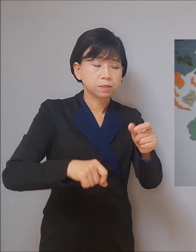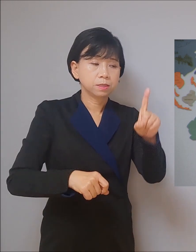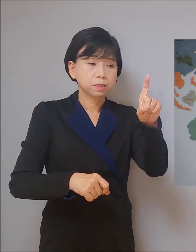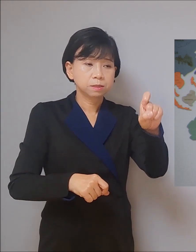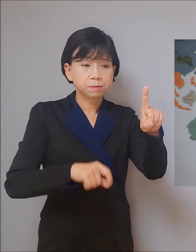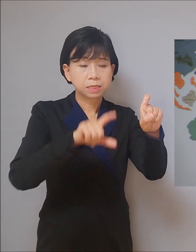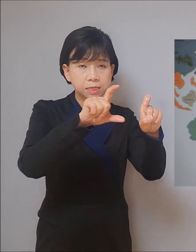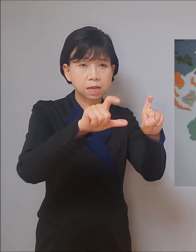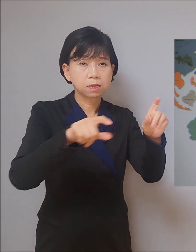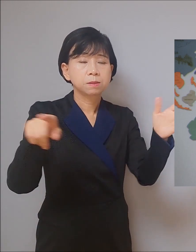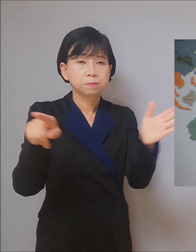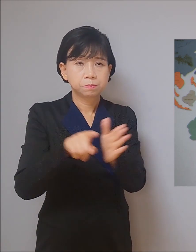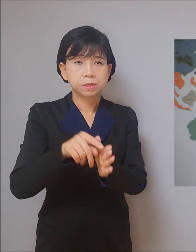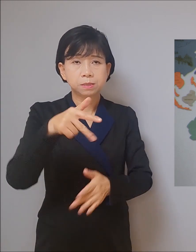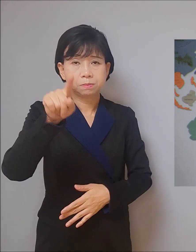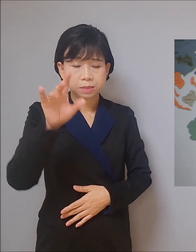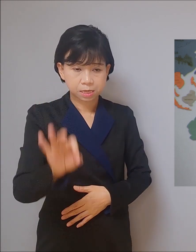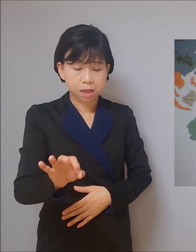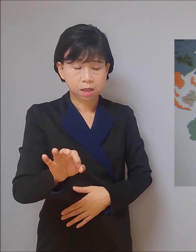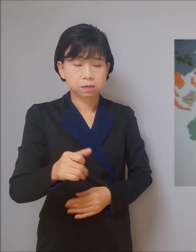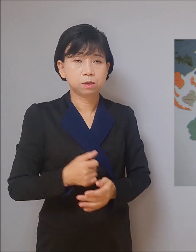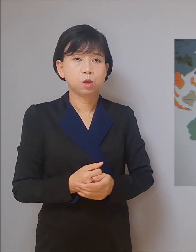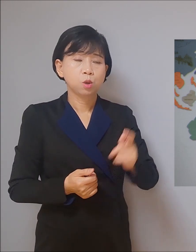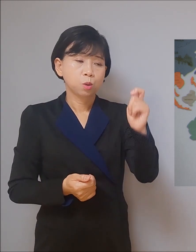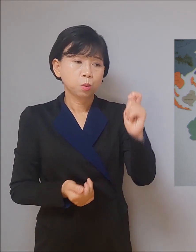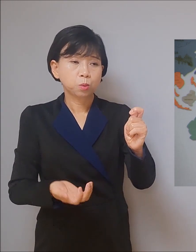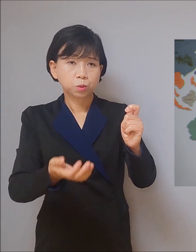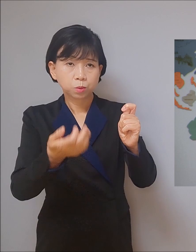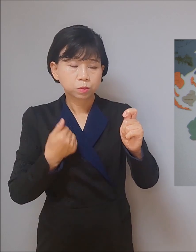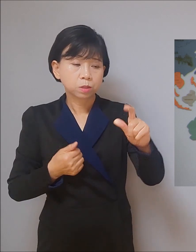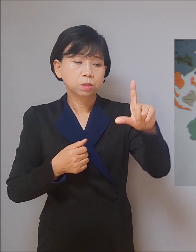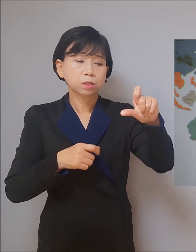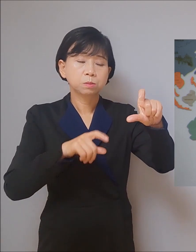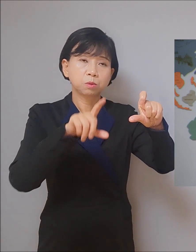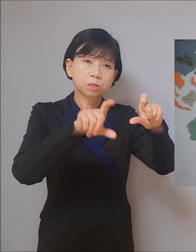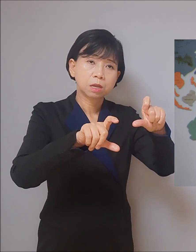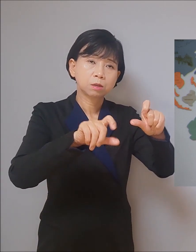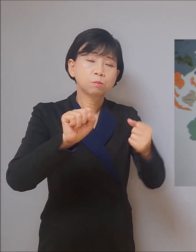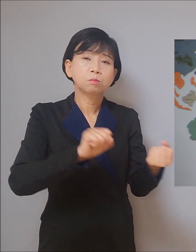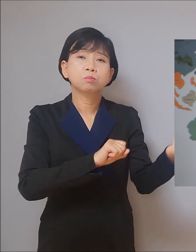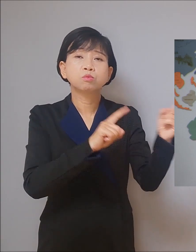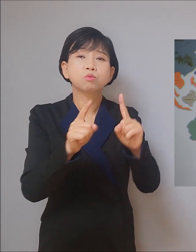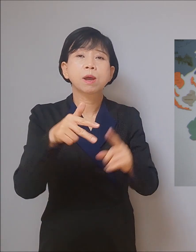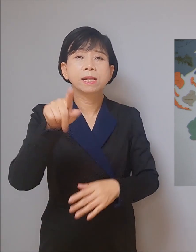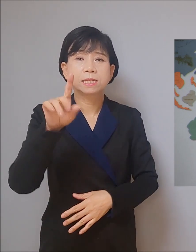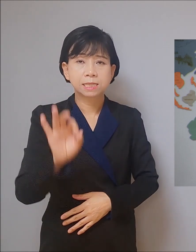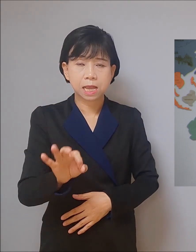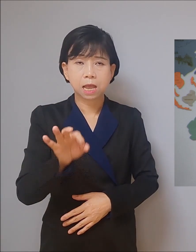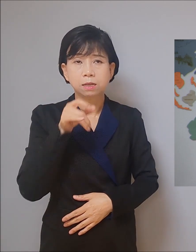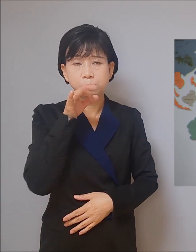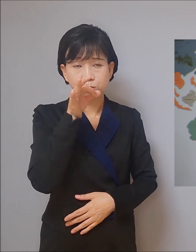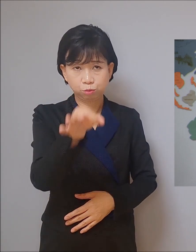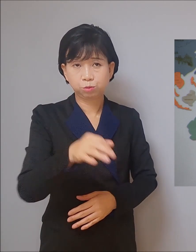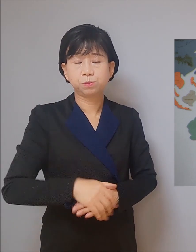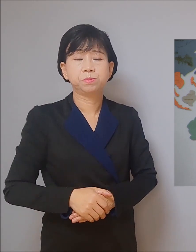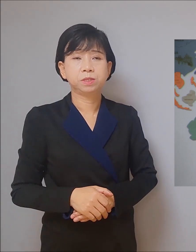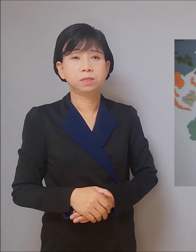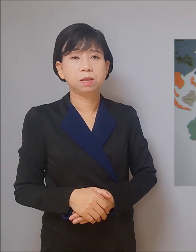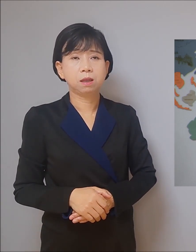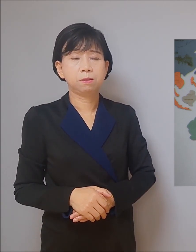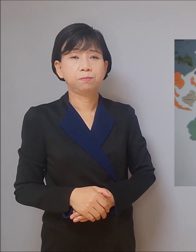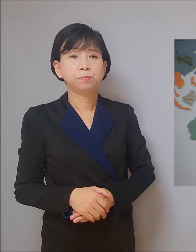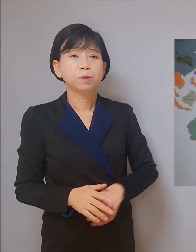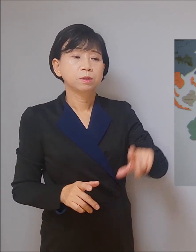믿음장이라고 하는 것처럼 고린도전서 15장은 부활장 이렇게 이야기합니다. 그래서 15장 1절서부터